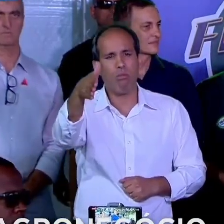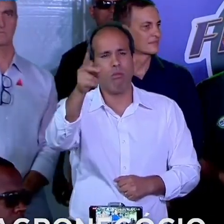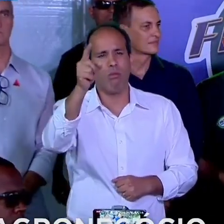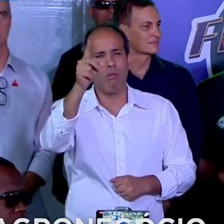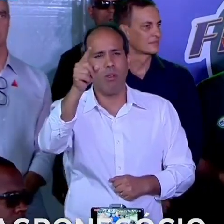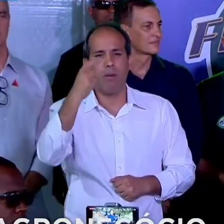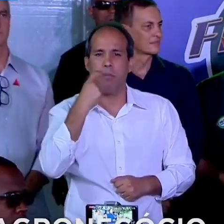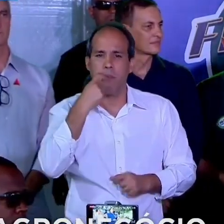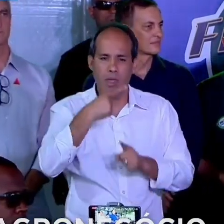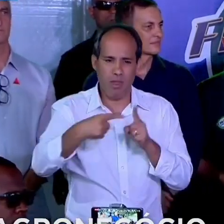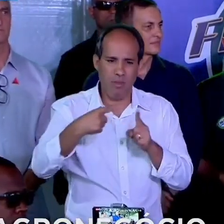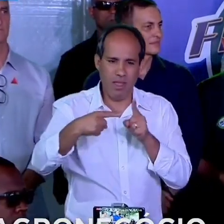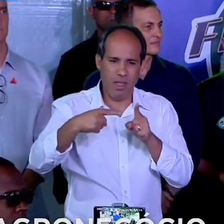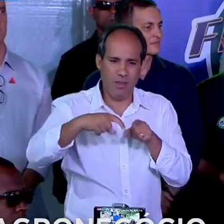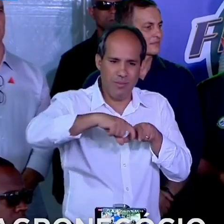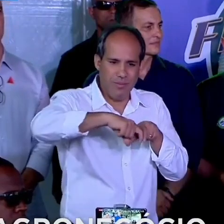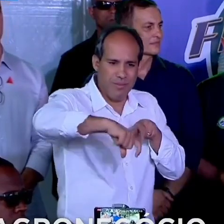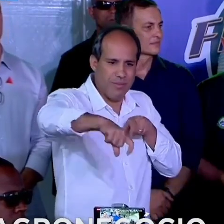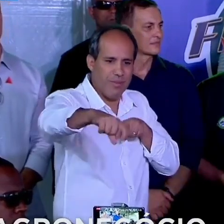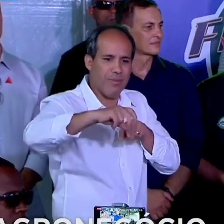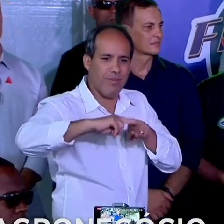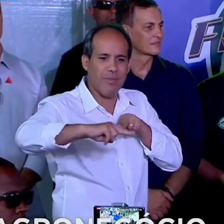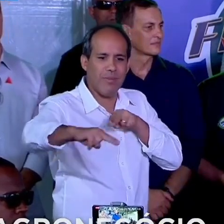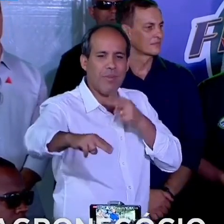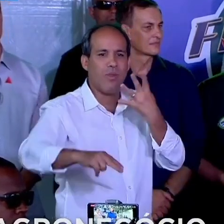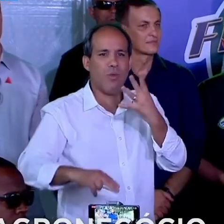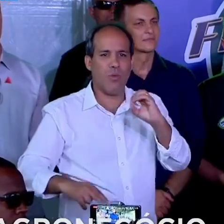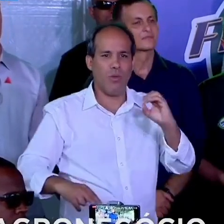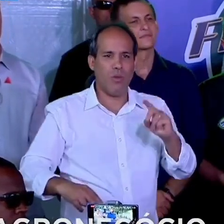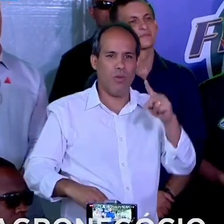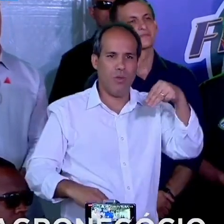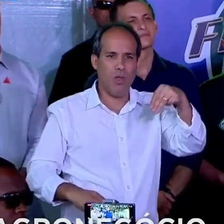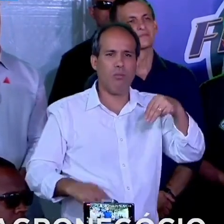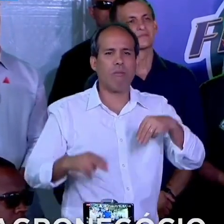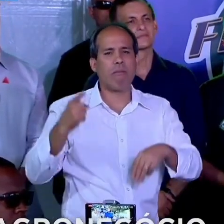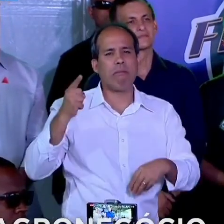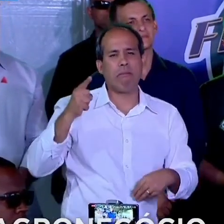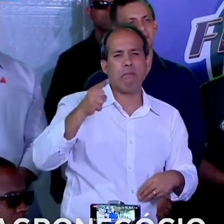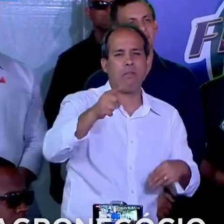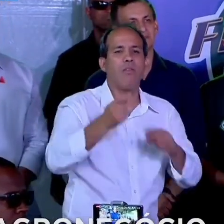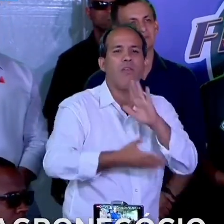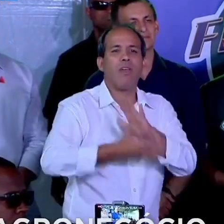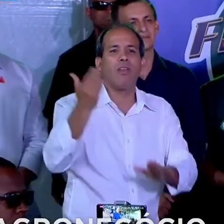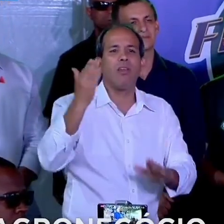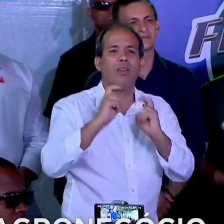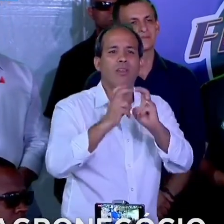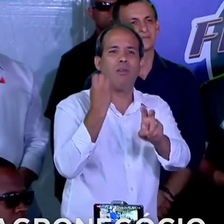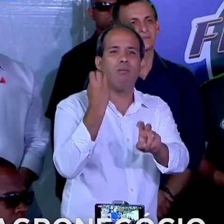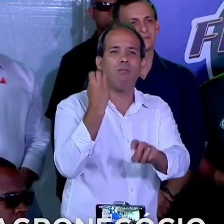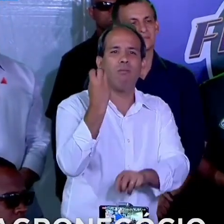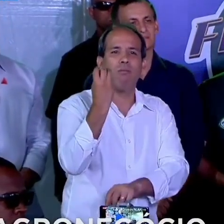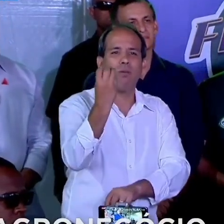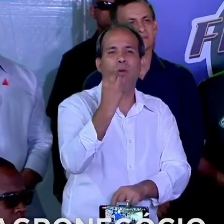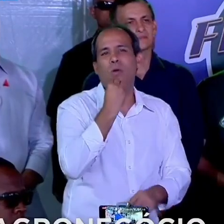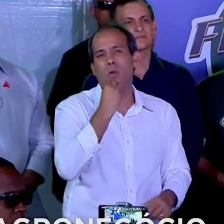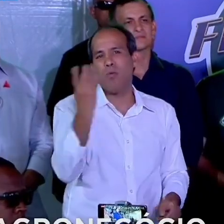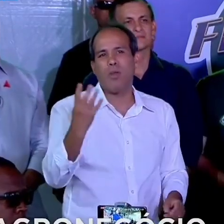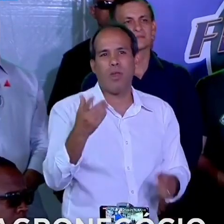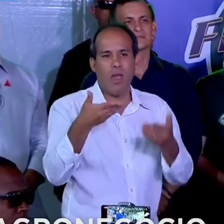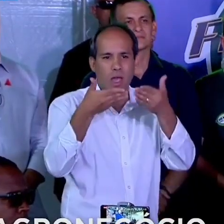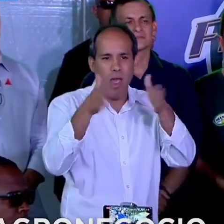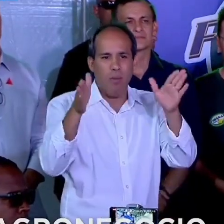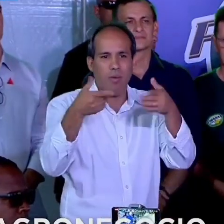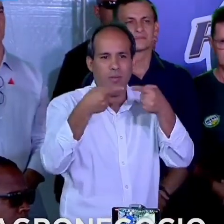num trecho de aproximadamente 400 quilômetros, viajando de trem, obviamente, inaugurando a